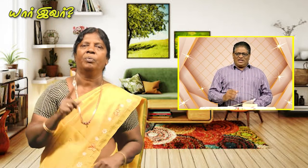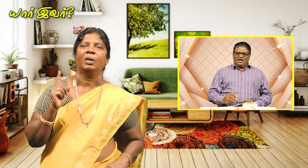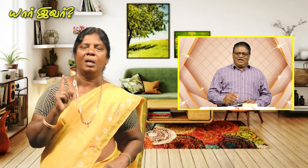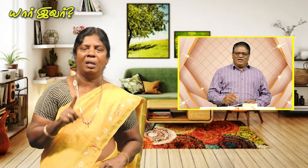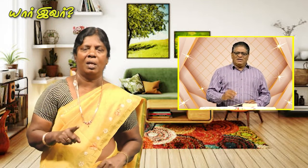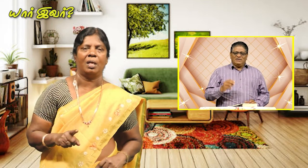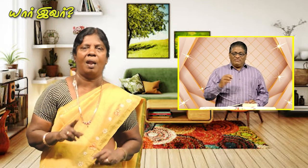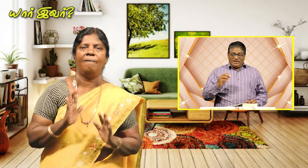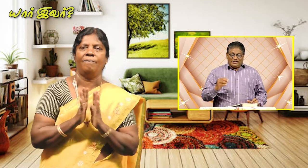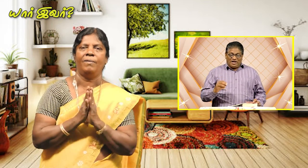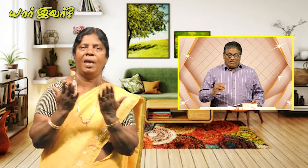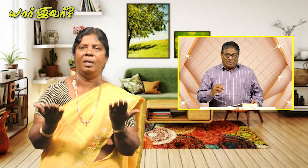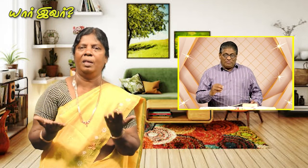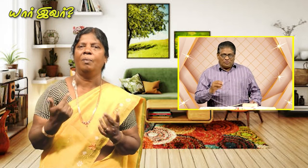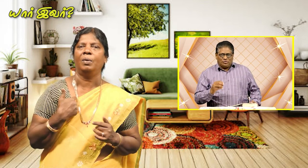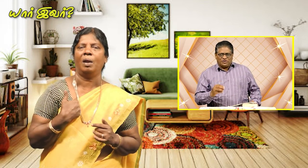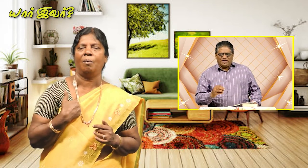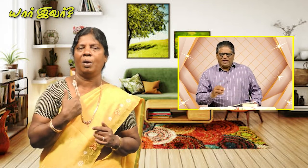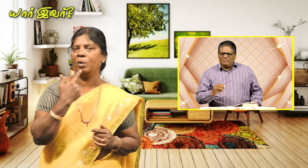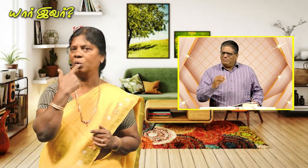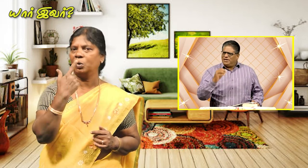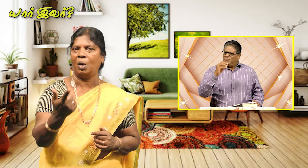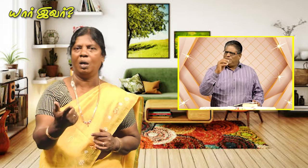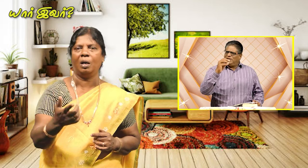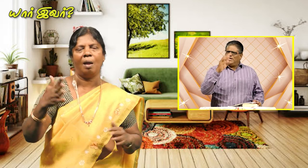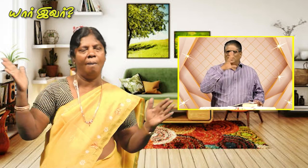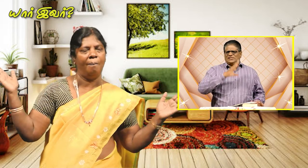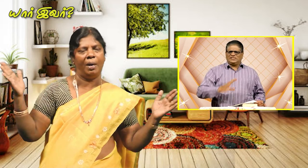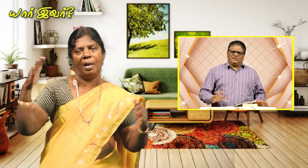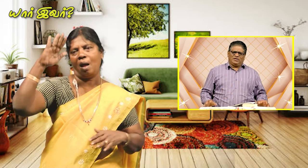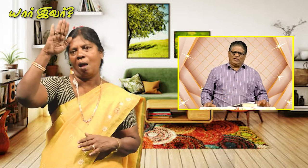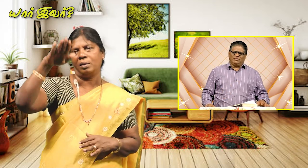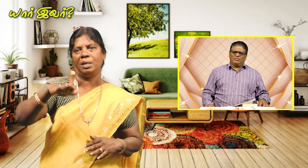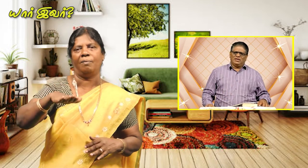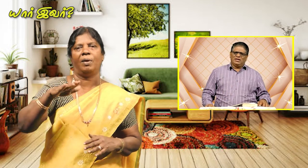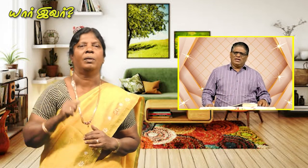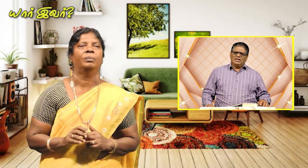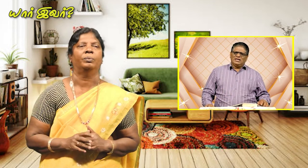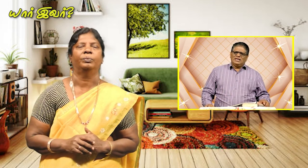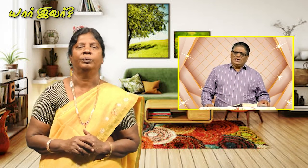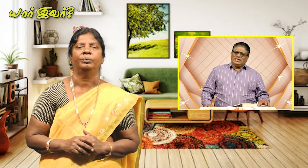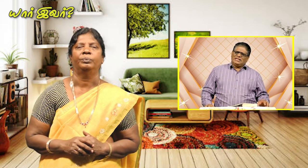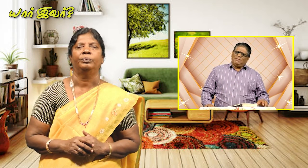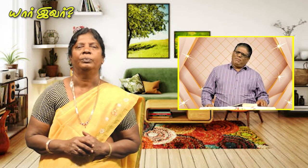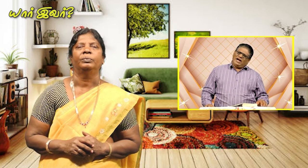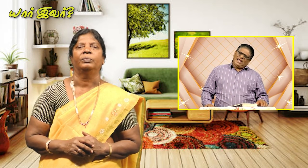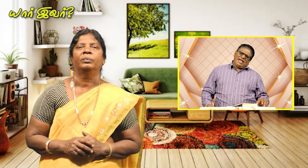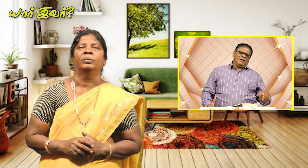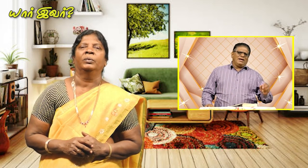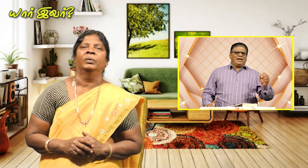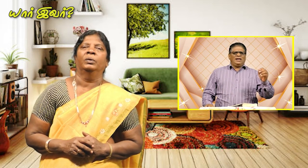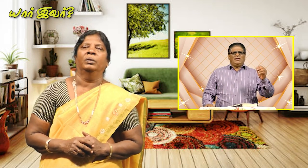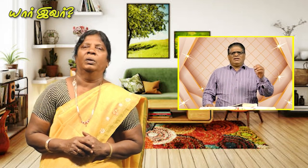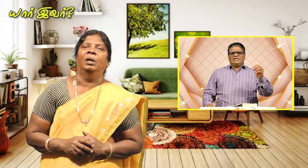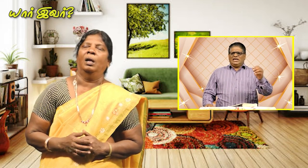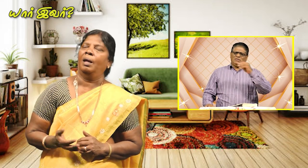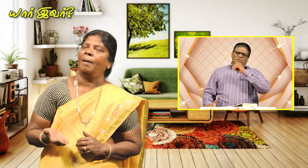மாறிவிடுகிறான். இதுதான் வேதாகமம் நமக்கு கொடுக்கிற மிகப்பெரிய ஆசீர்வாதம். இந்த பழைய